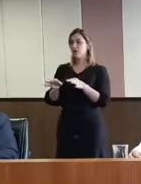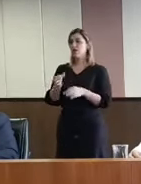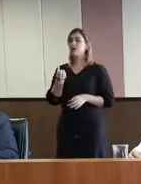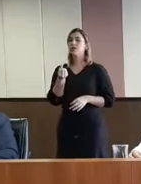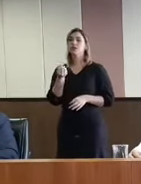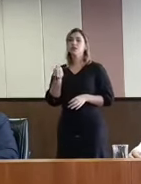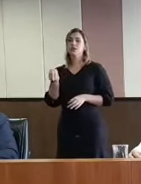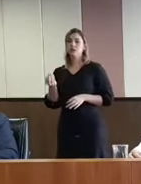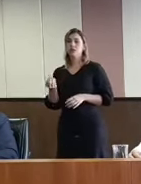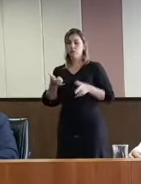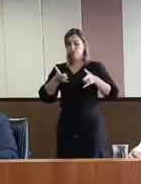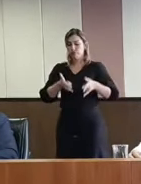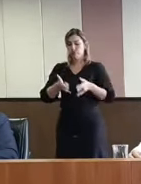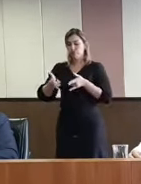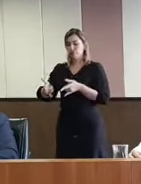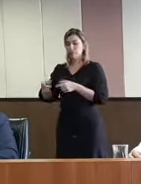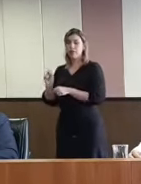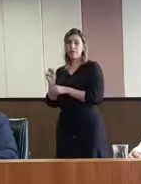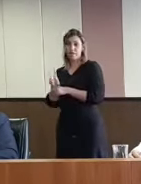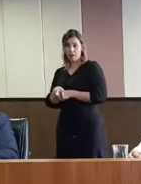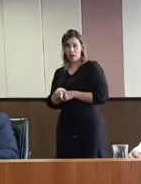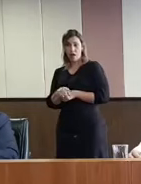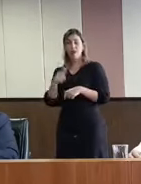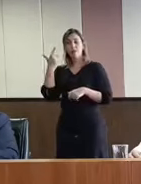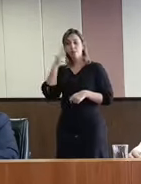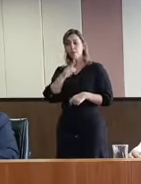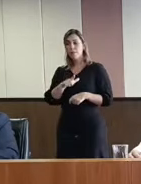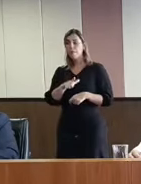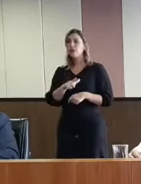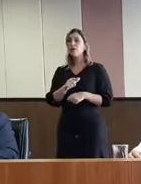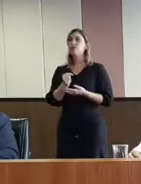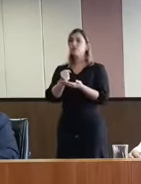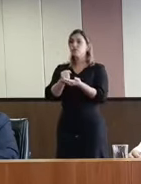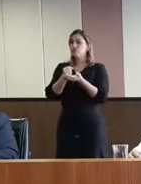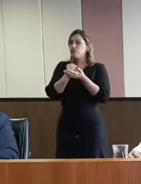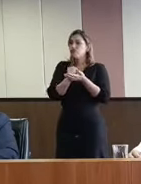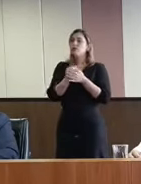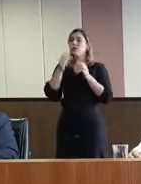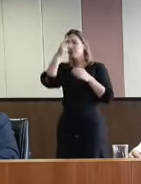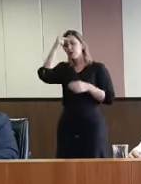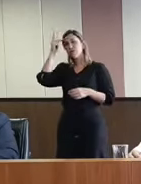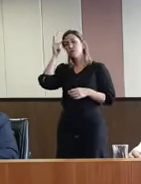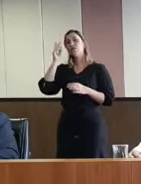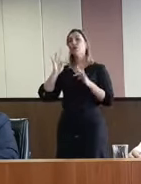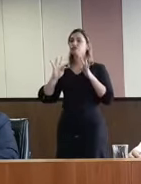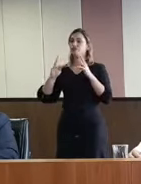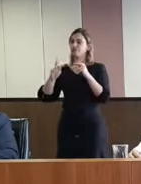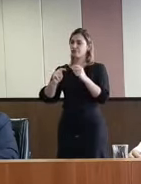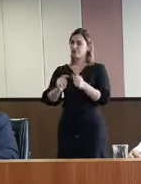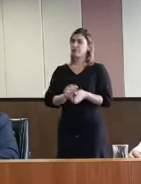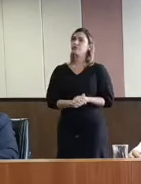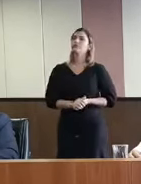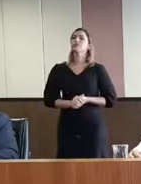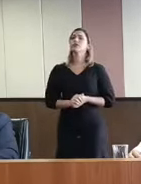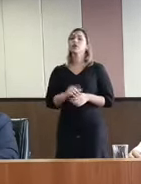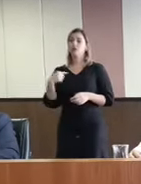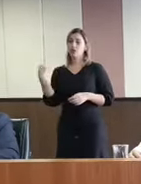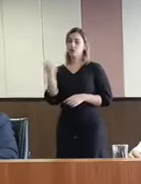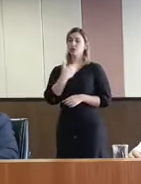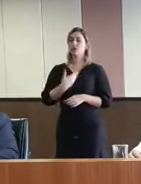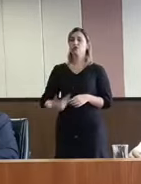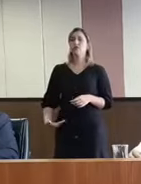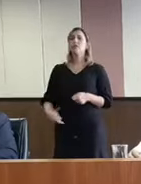600 leitos clínicos disponíveis para atender o pico do agravamento dessa epidemia, nós, o governo do Estado, tomou a